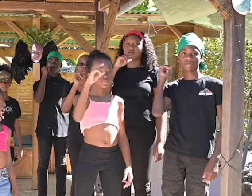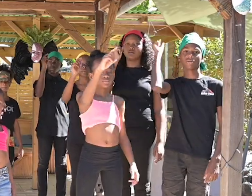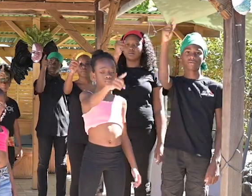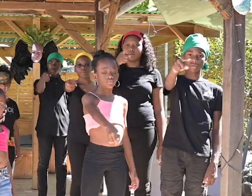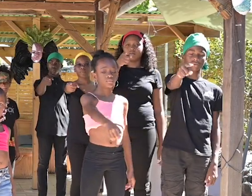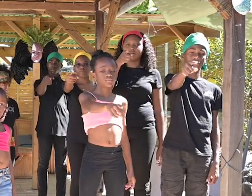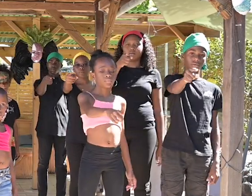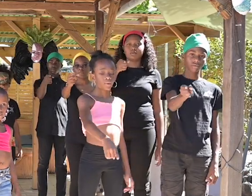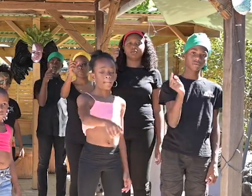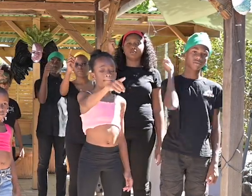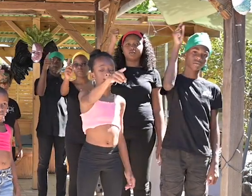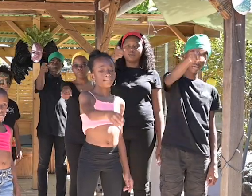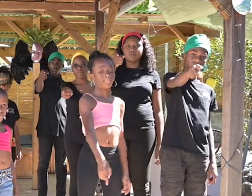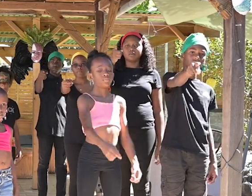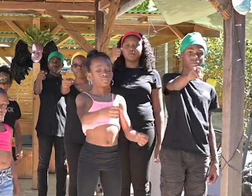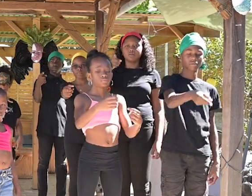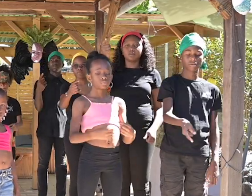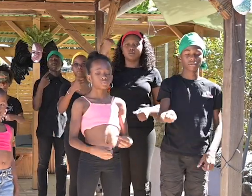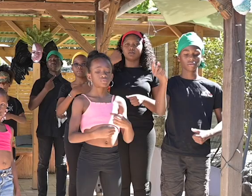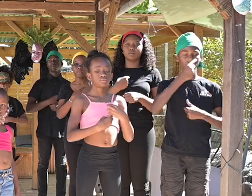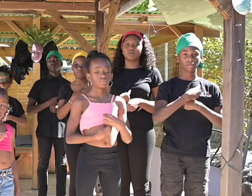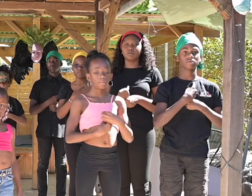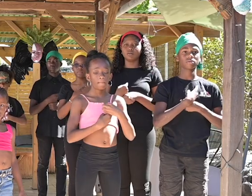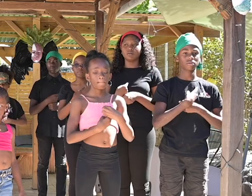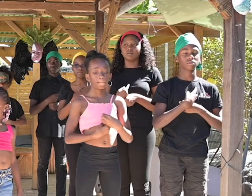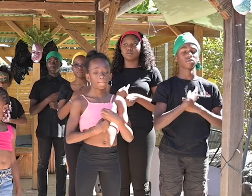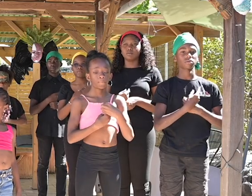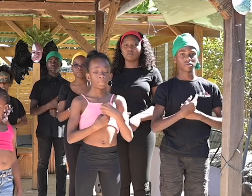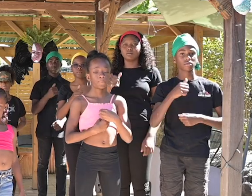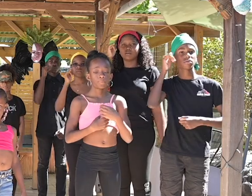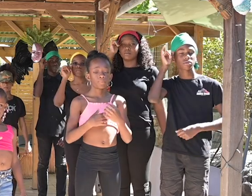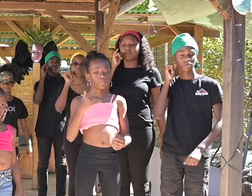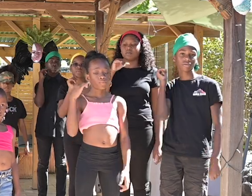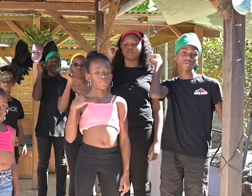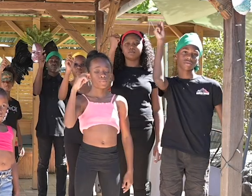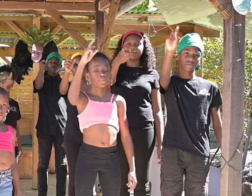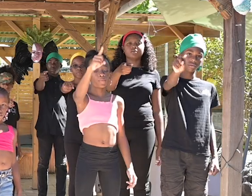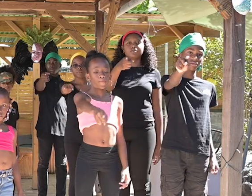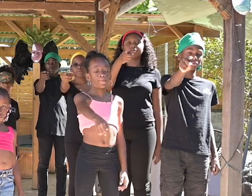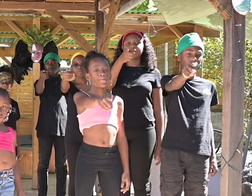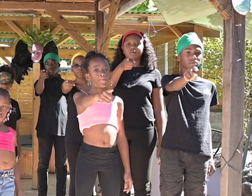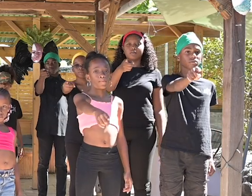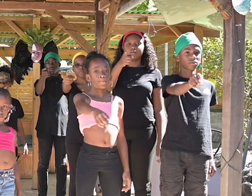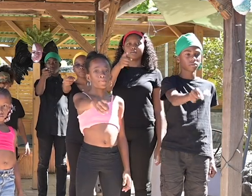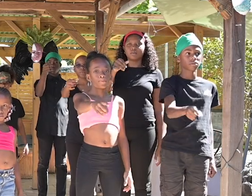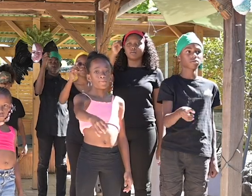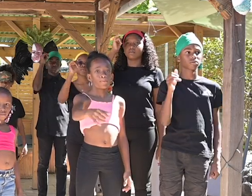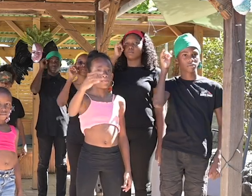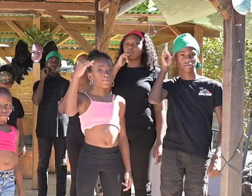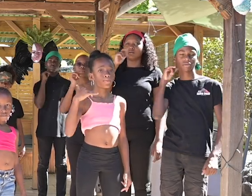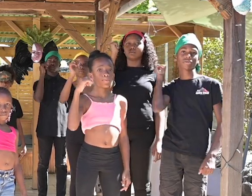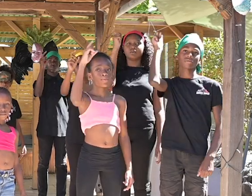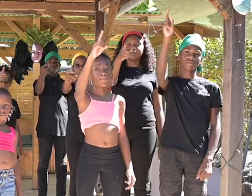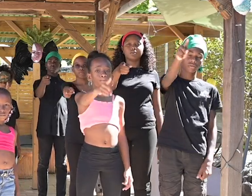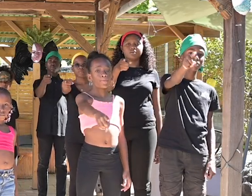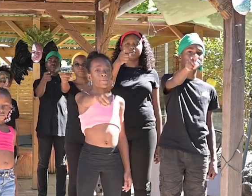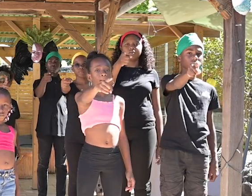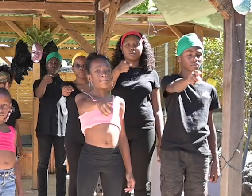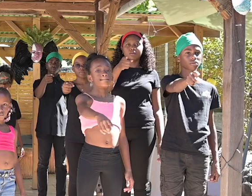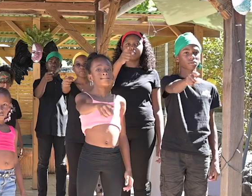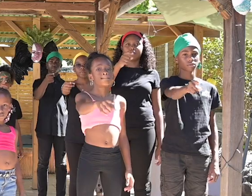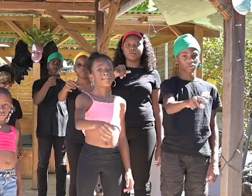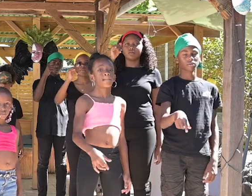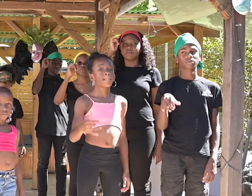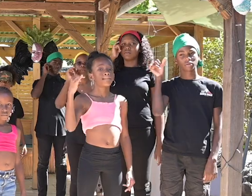La mafia c'est yo, et c'est yo même qui a commandé roulo. La mafia c'est yo, la mafia c'est yo,